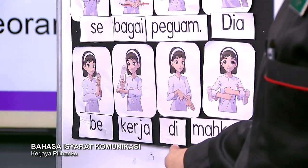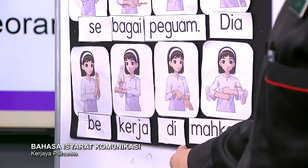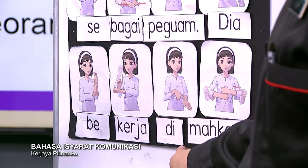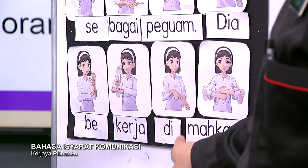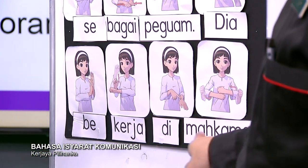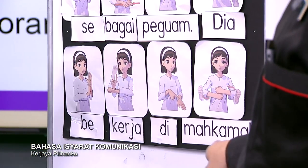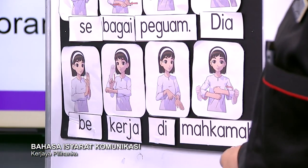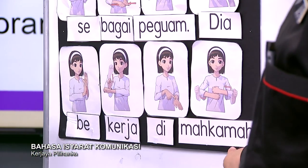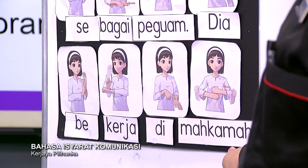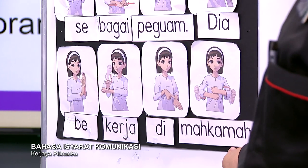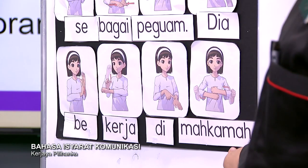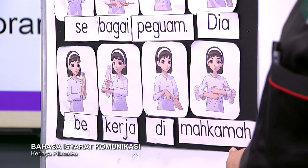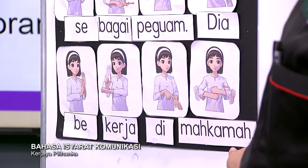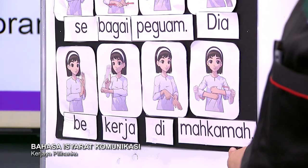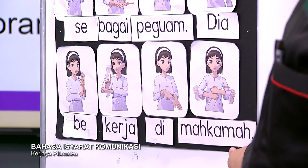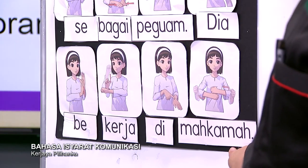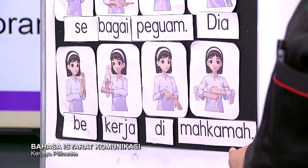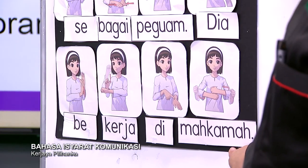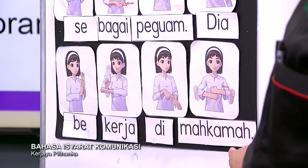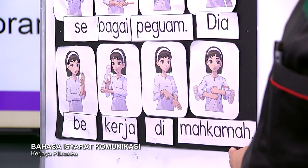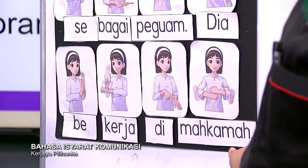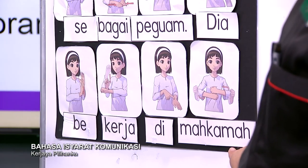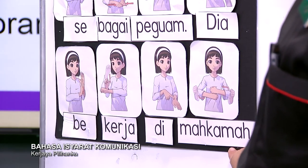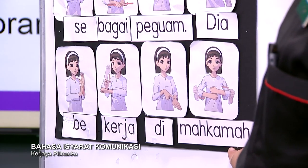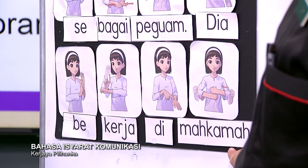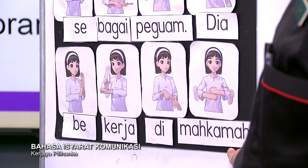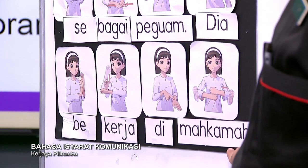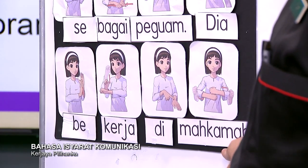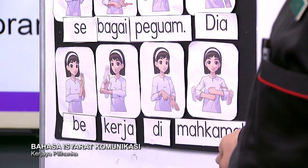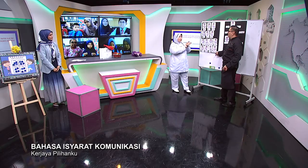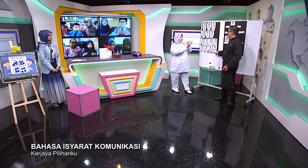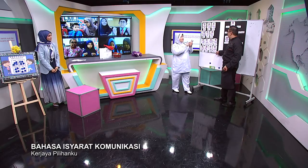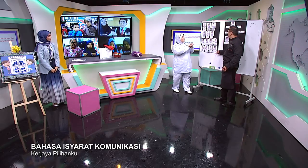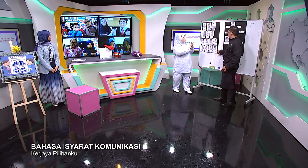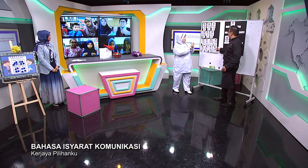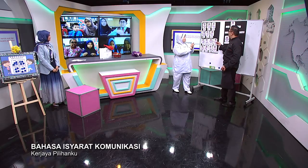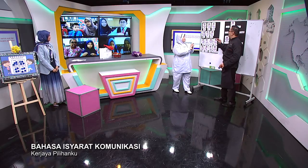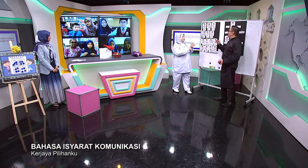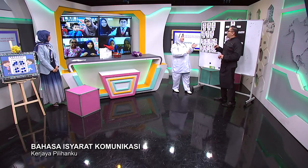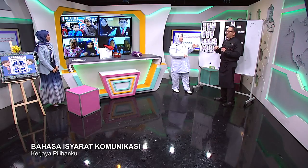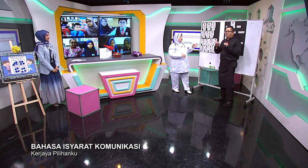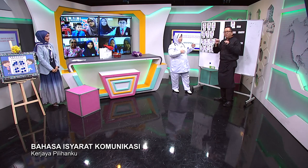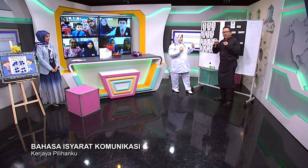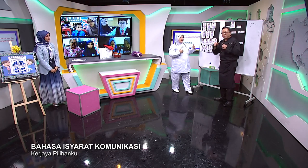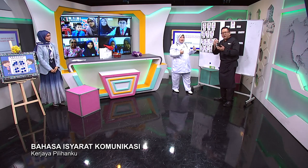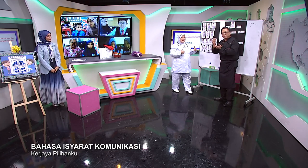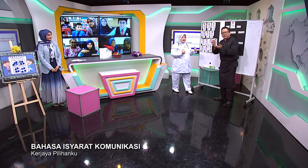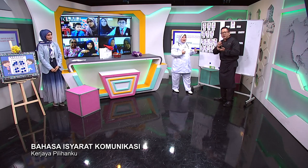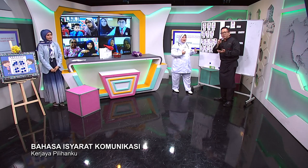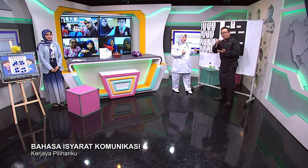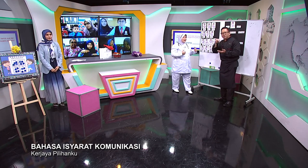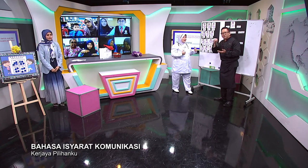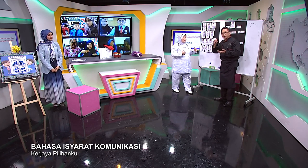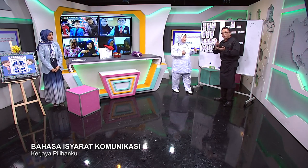di mahkamah. Ha, boleh? Boleh ikut baca sama-sama? Okey. Boleh tak